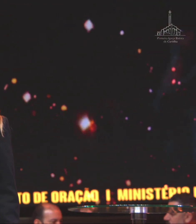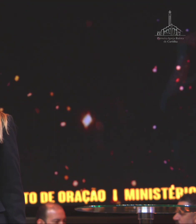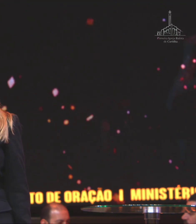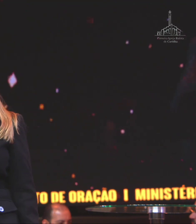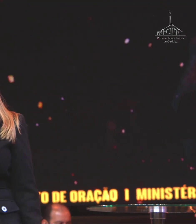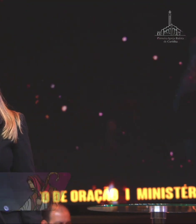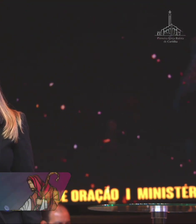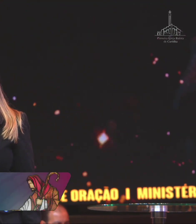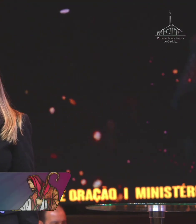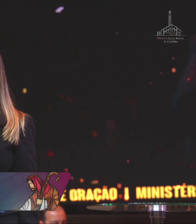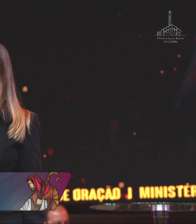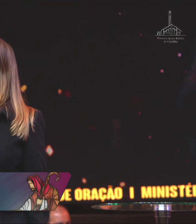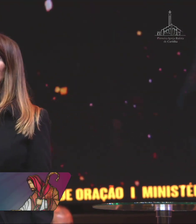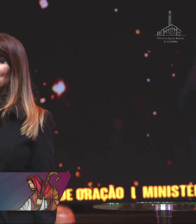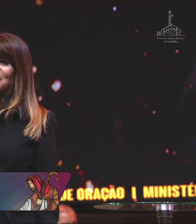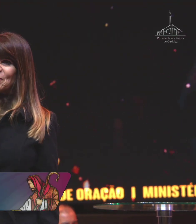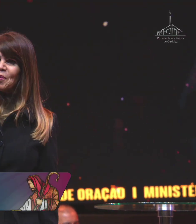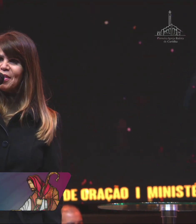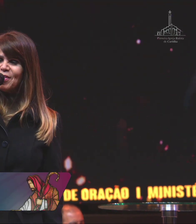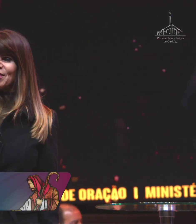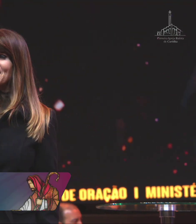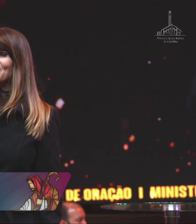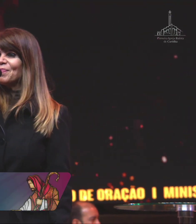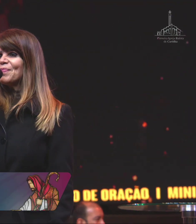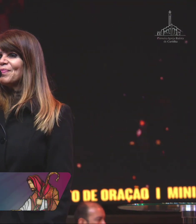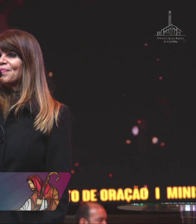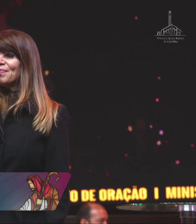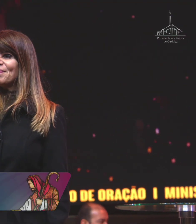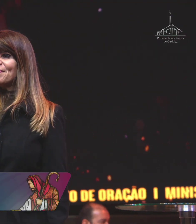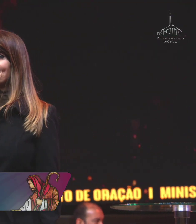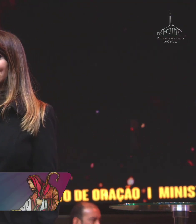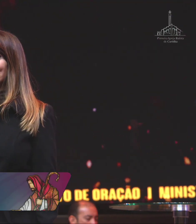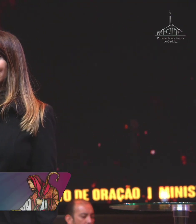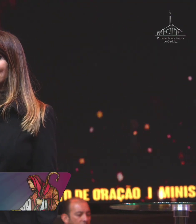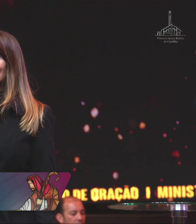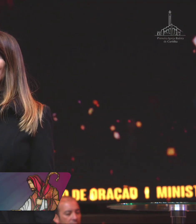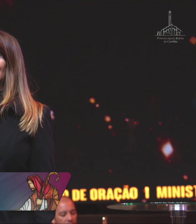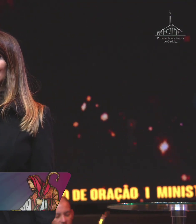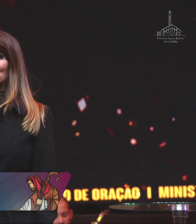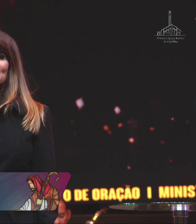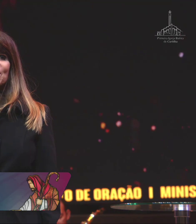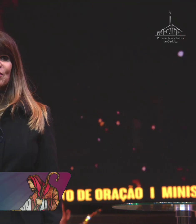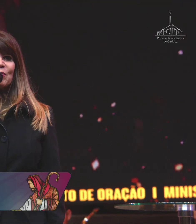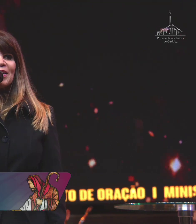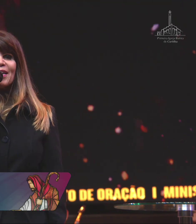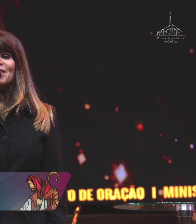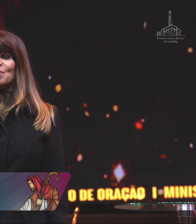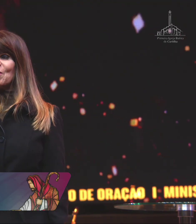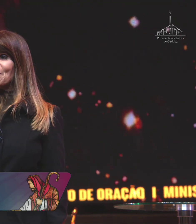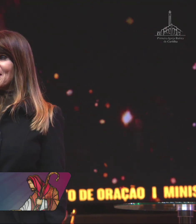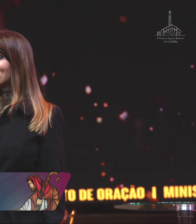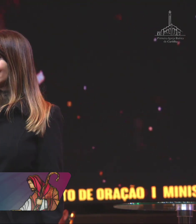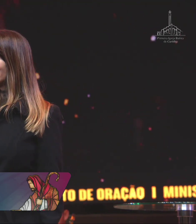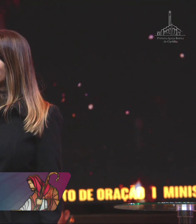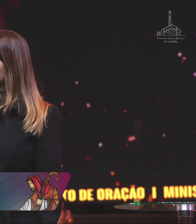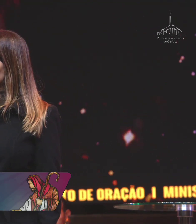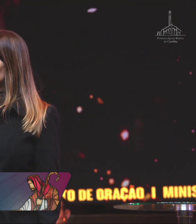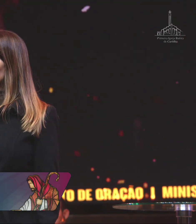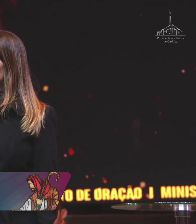redes sociais, pela Rede Super, boa noite. Que a paz do Senhor esteja com cada um,